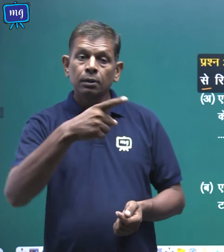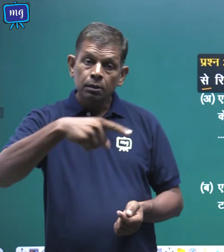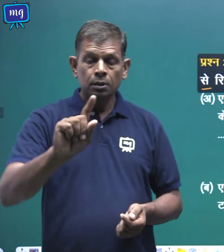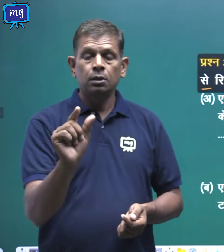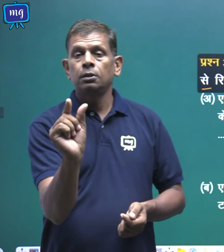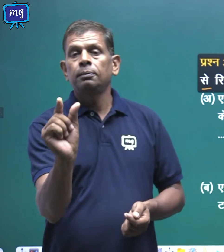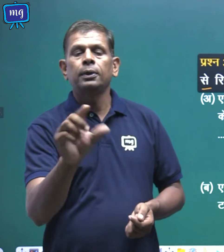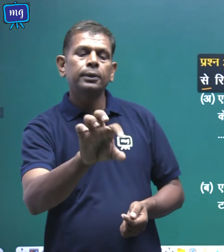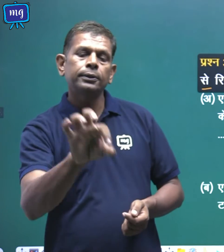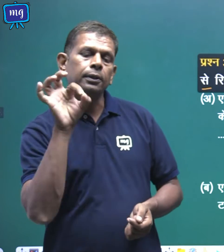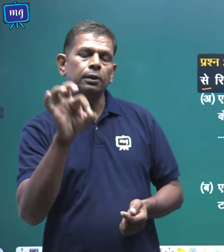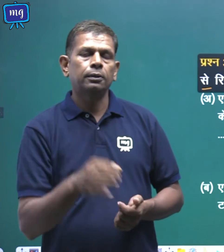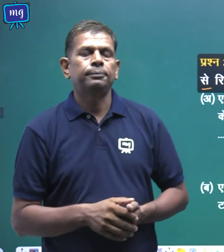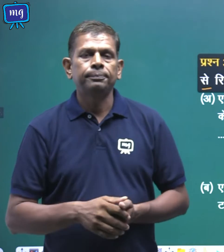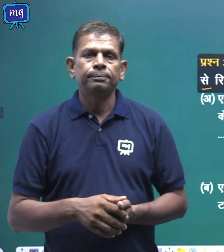चयन करना है